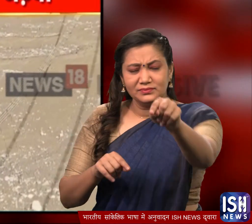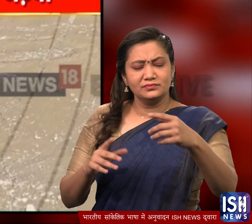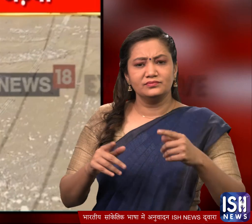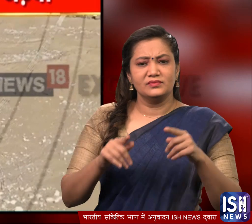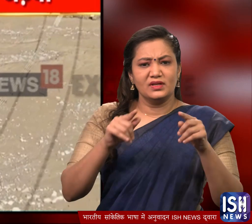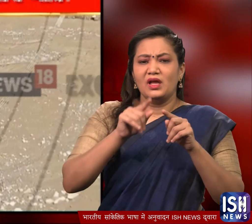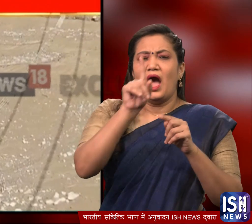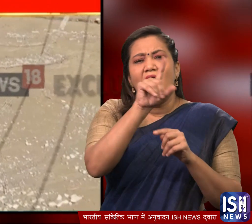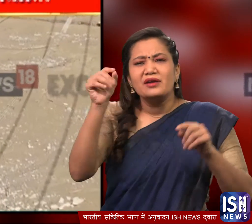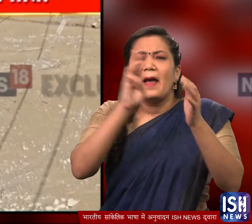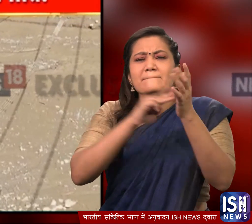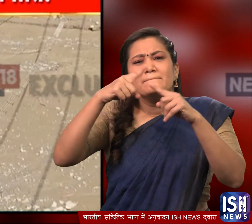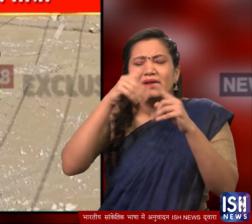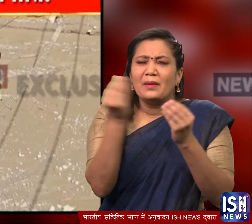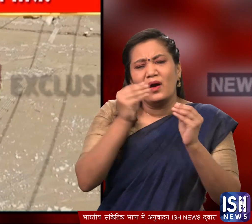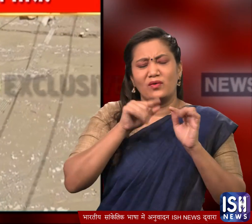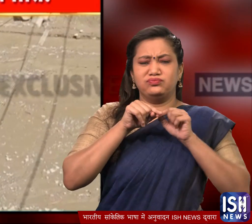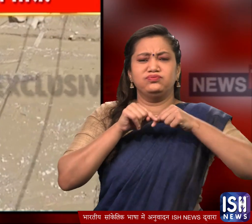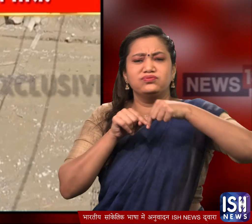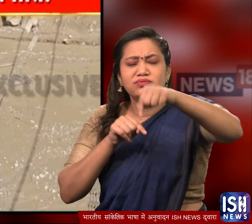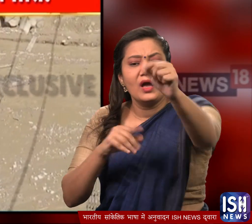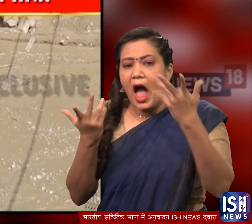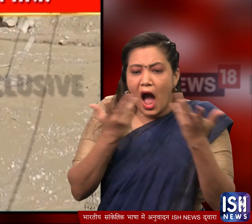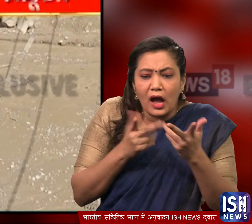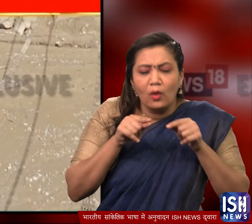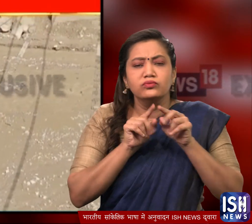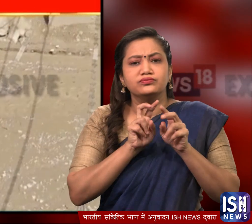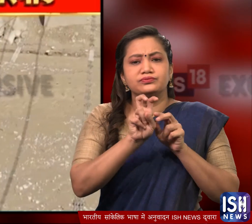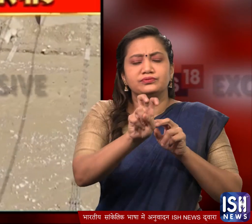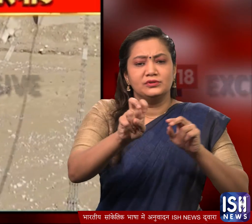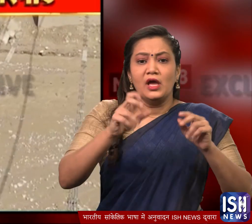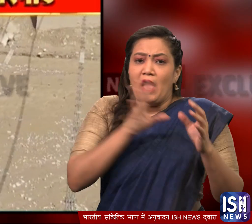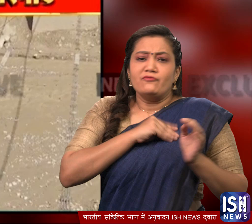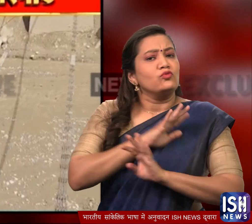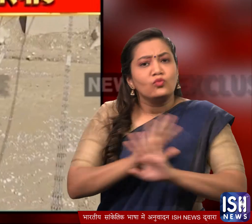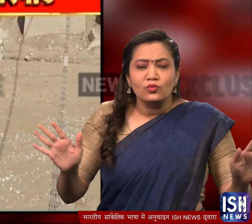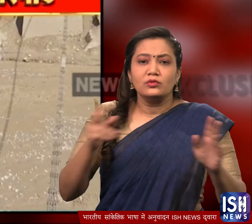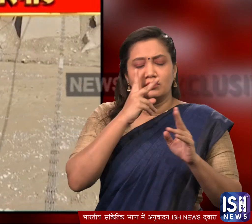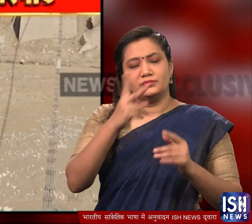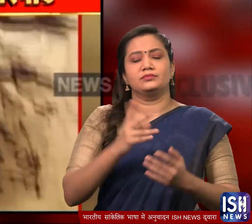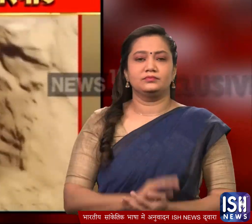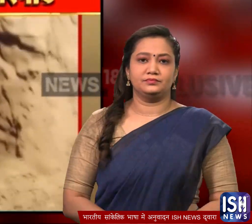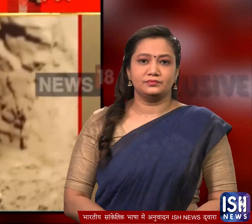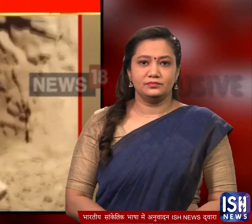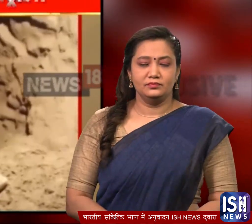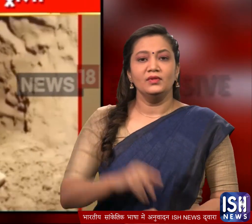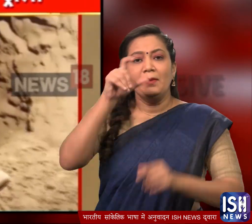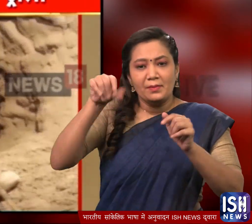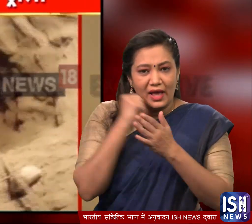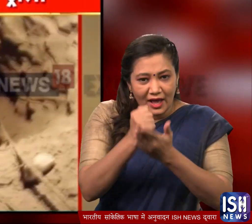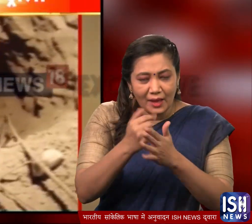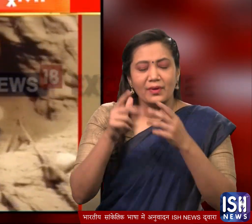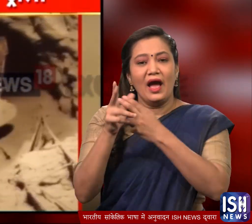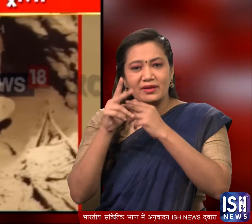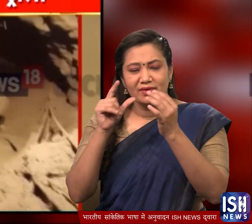हैं, दूसरी तरफ 100 मीटर की दूरी है और इस 100 मीटर की दूरी को किस तरह से पार कर सकते हैं बिना डरे। लोगों की मदद के